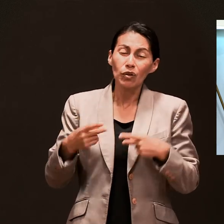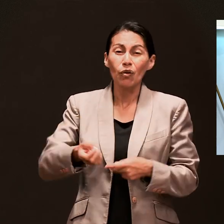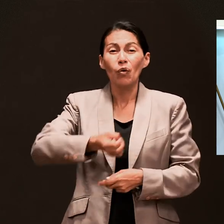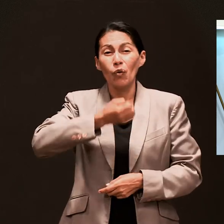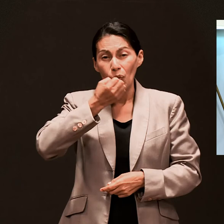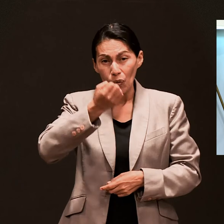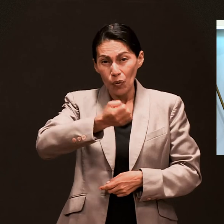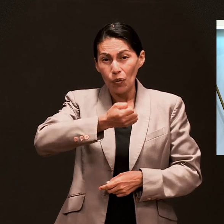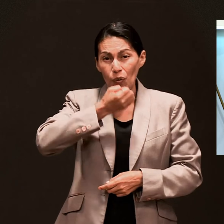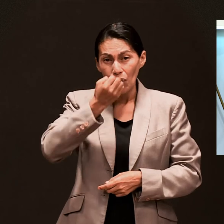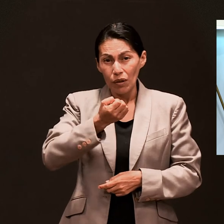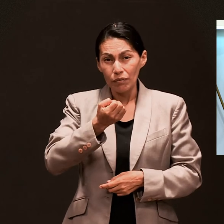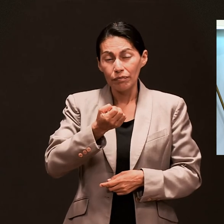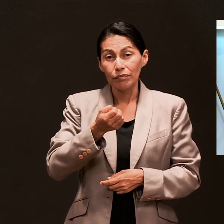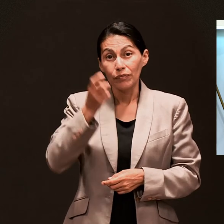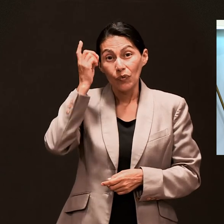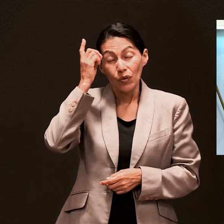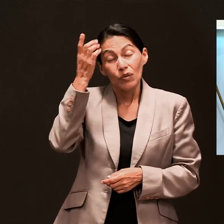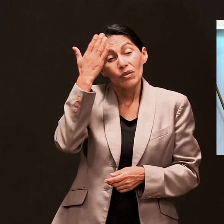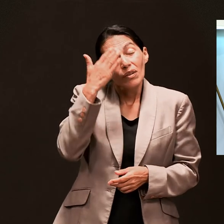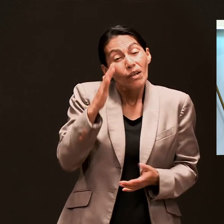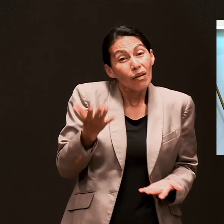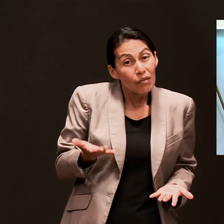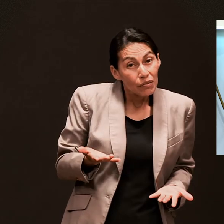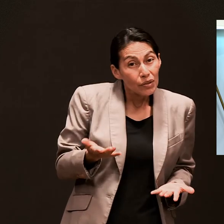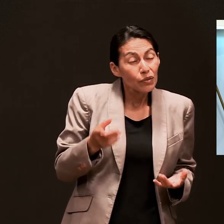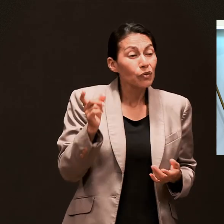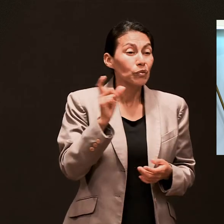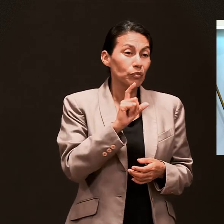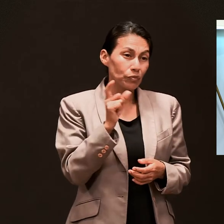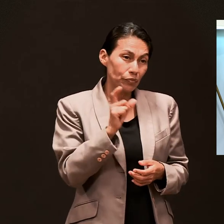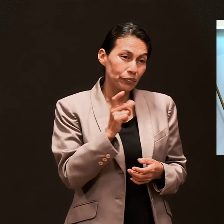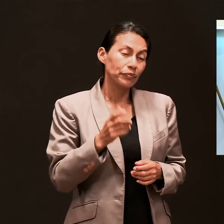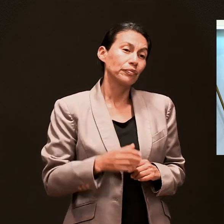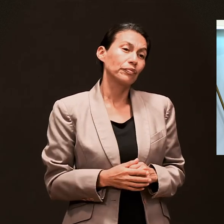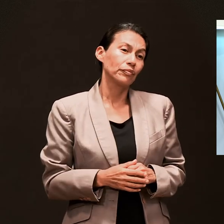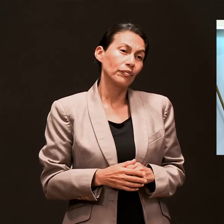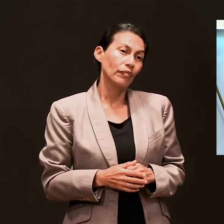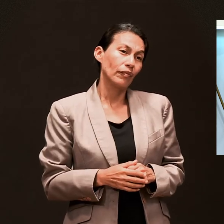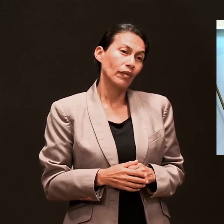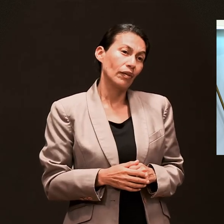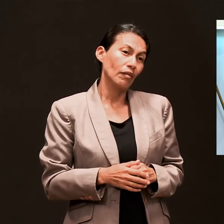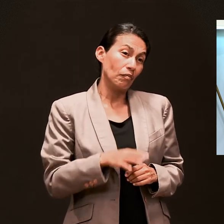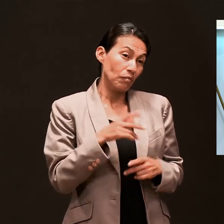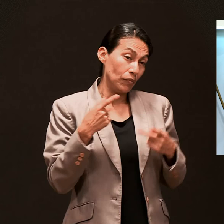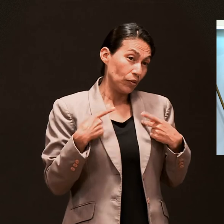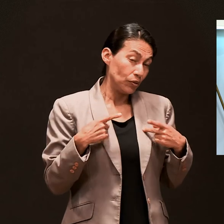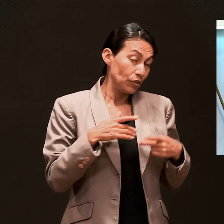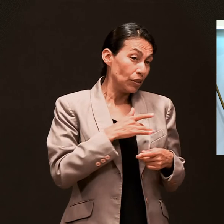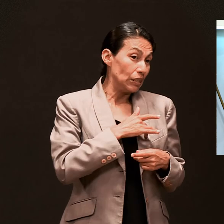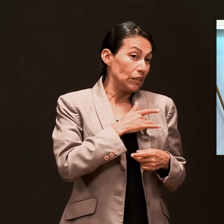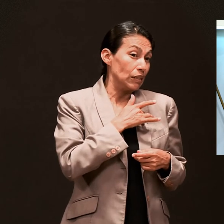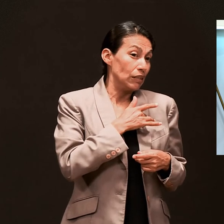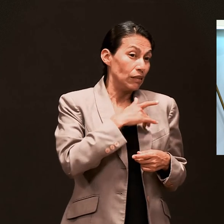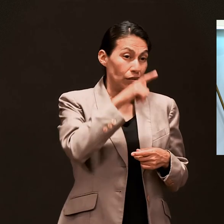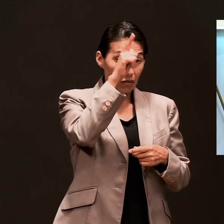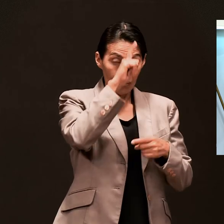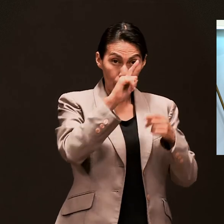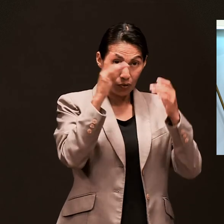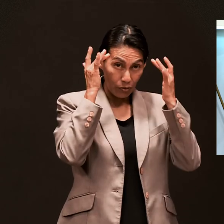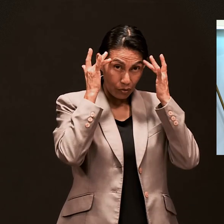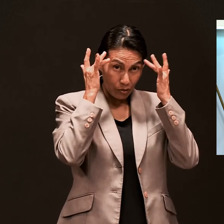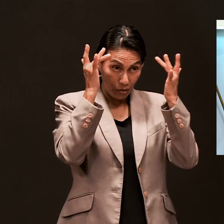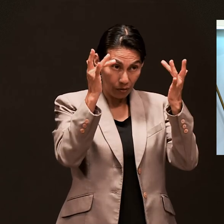que digamos lo así en el momento Dios habla cuando es